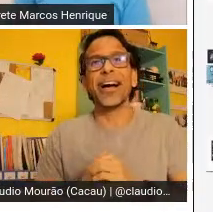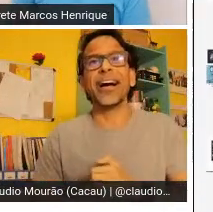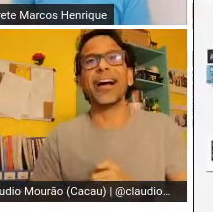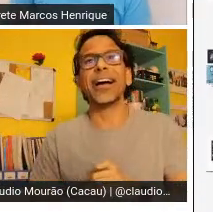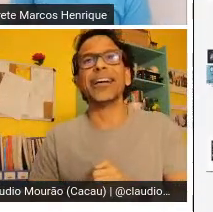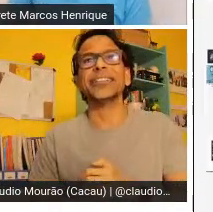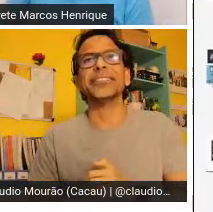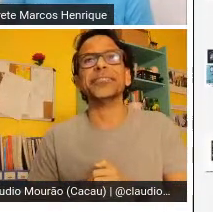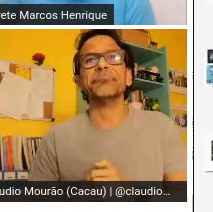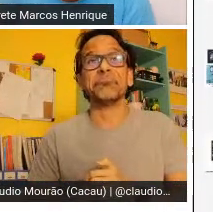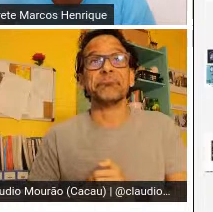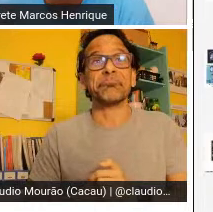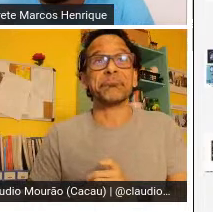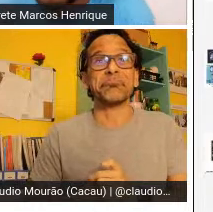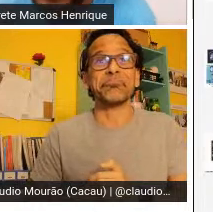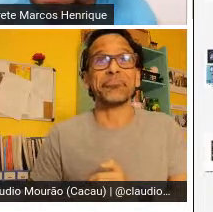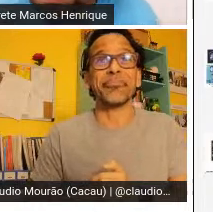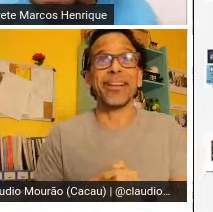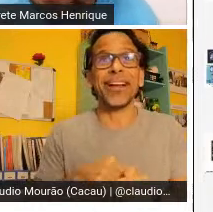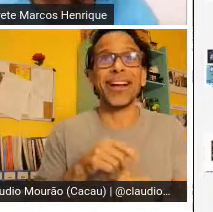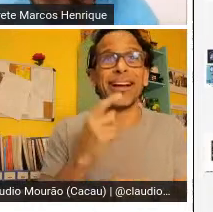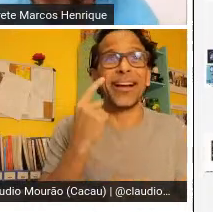E aí